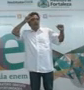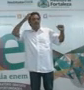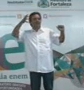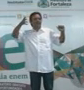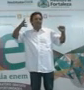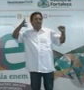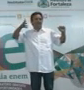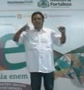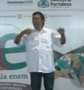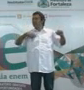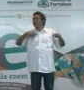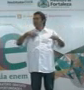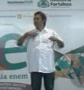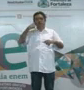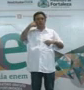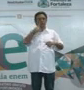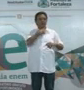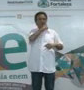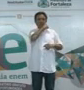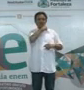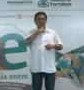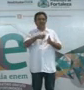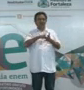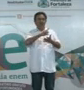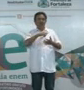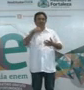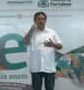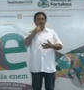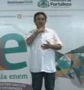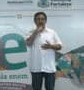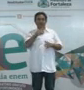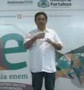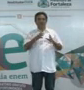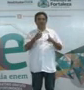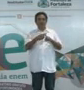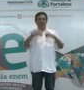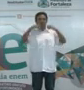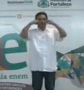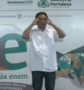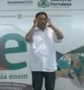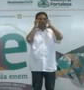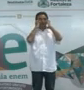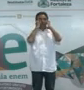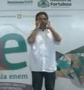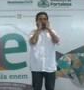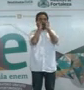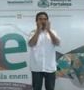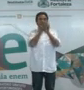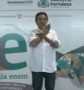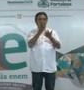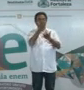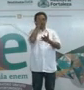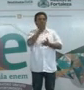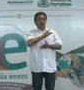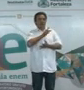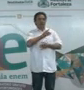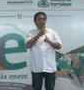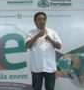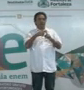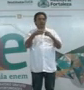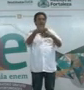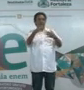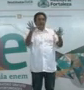chamava também de muçulmano. Certo? Tinha gente que tinha medo de ficar comigo quando eu ia dessas aulas numa luz apagada. Eu já me precavi e fiz